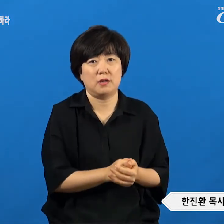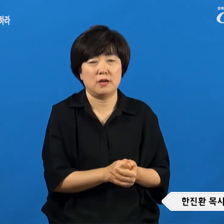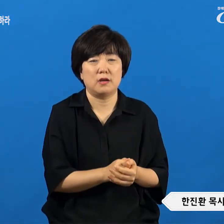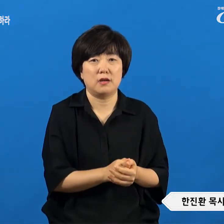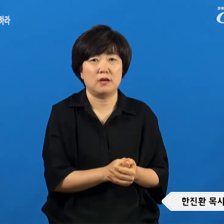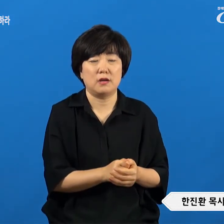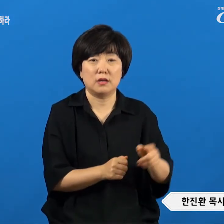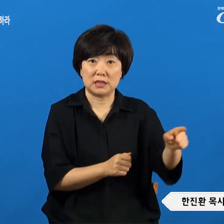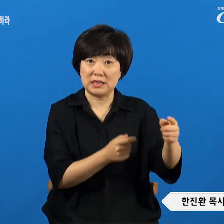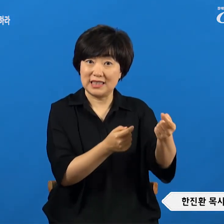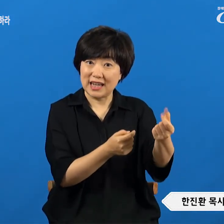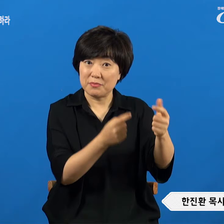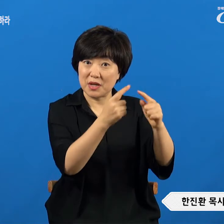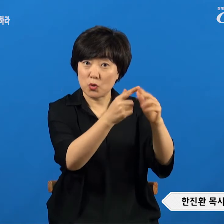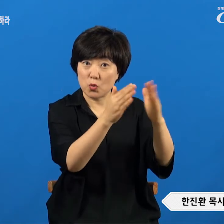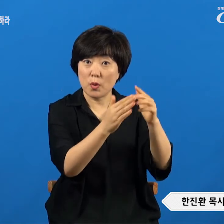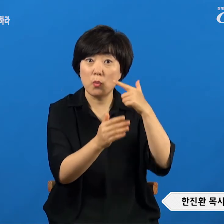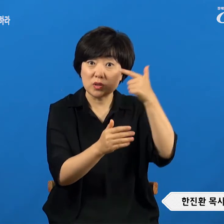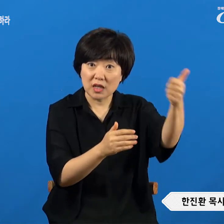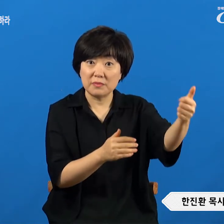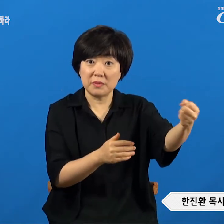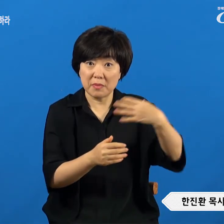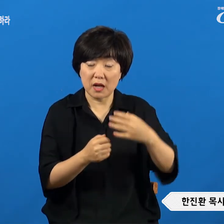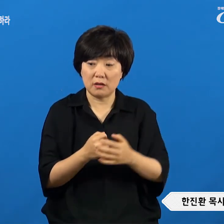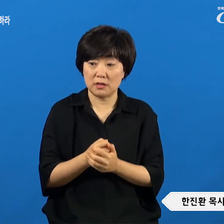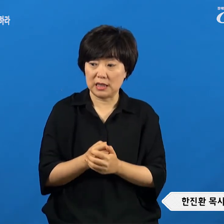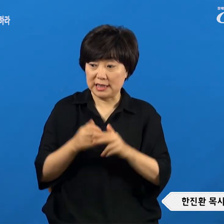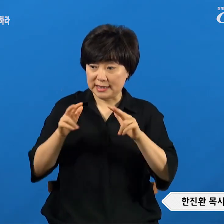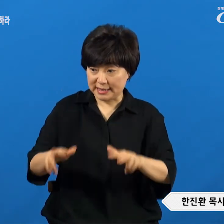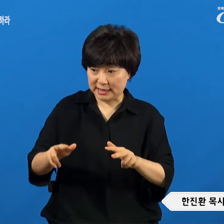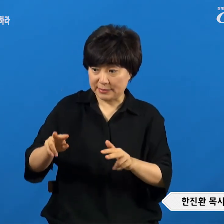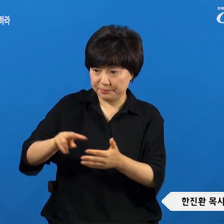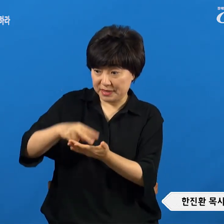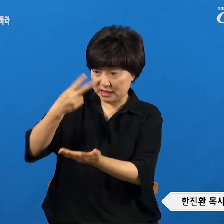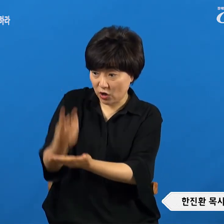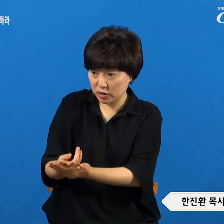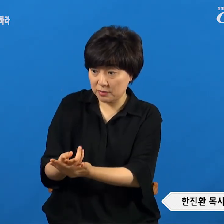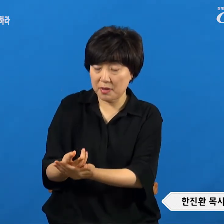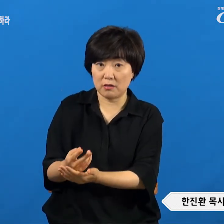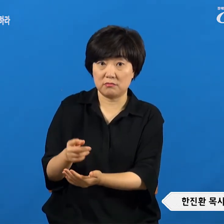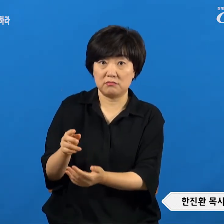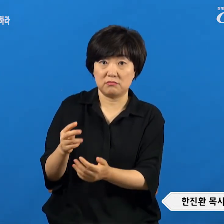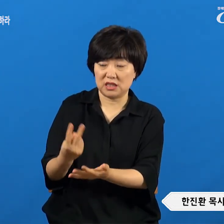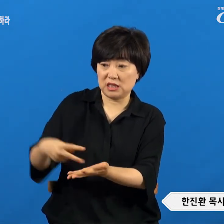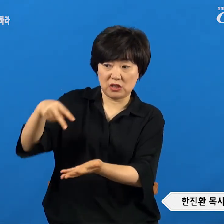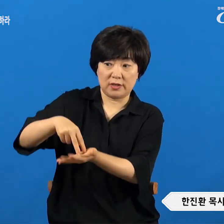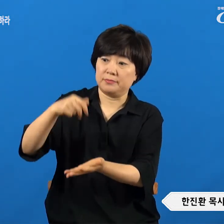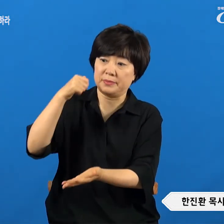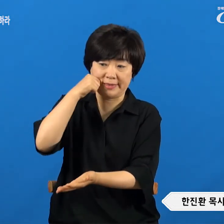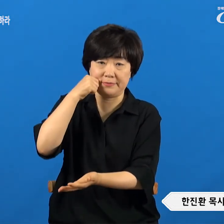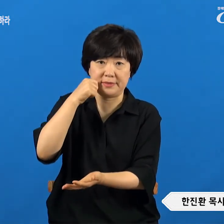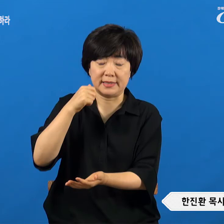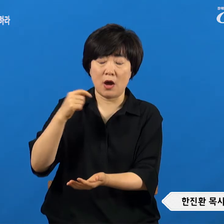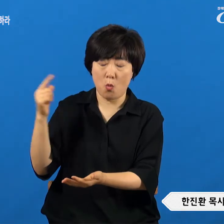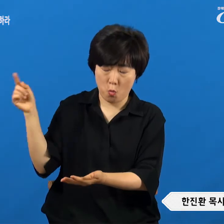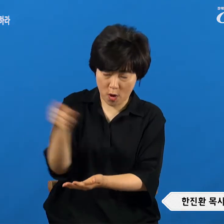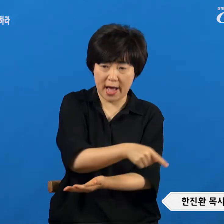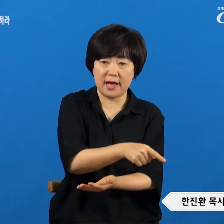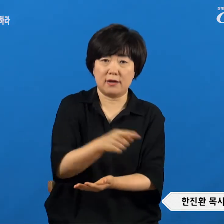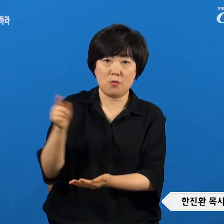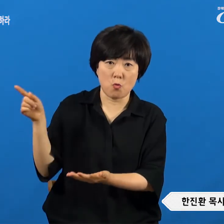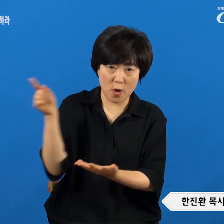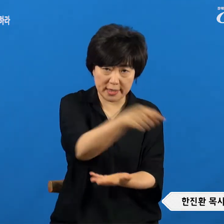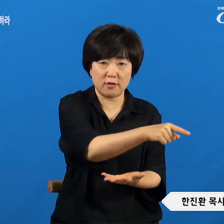그랬더니 목사님이, 집사님, 지금 쓰러지시면 집사님 못 일어납니다. 오셔서